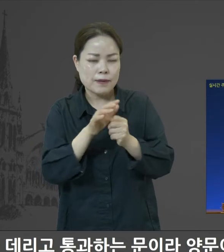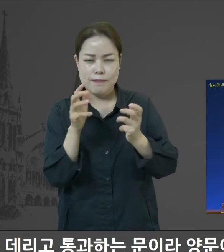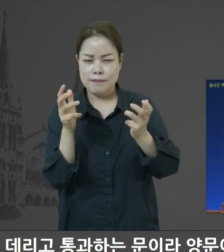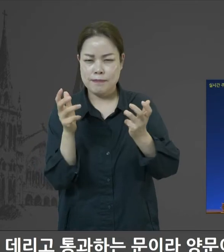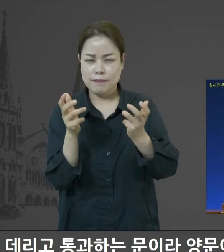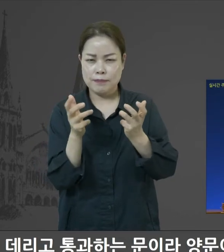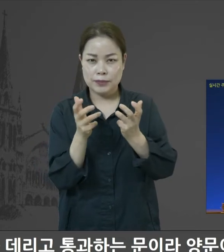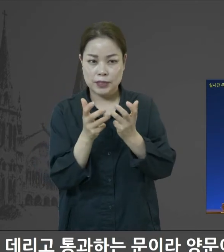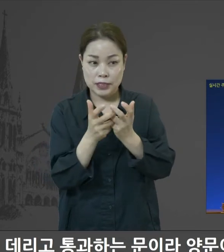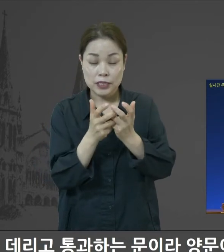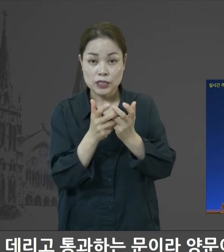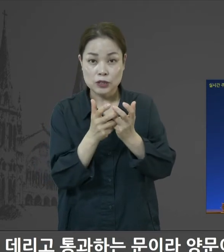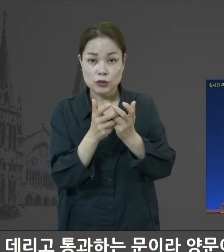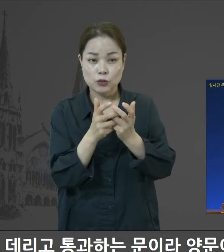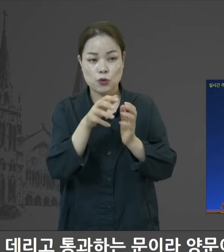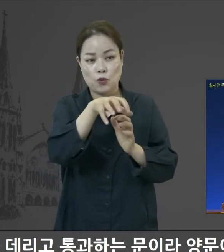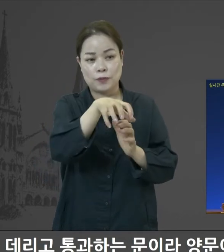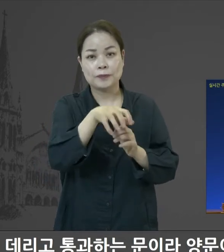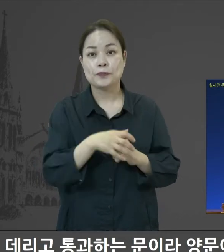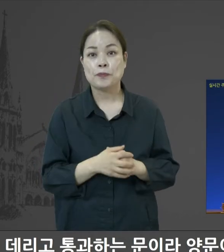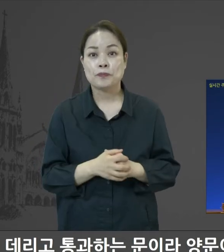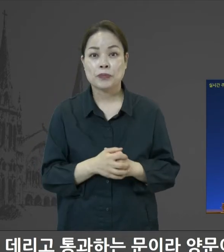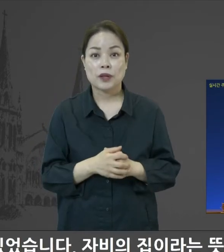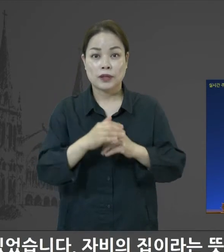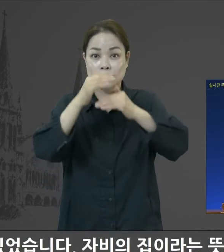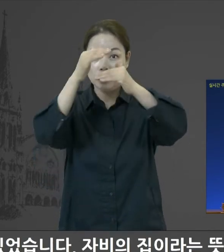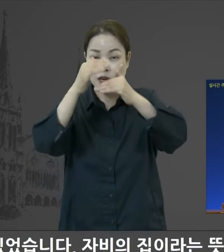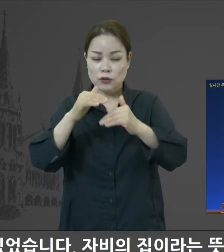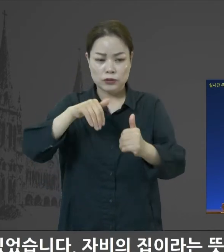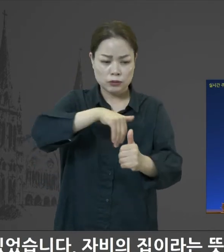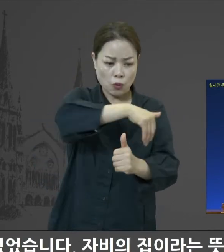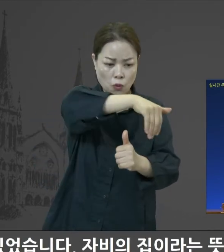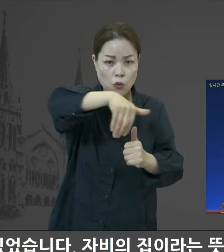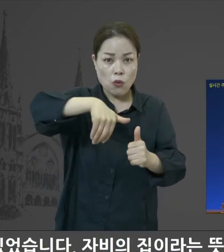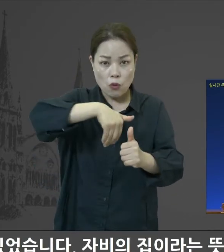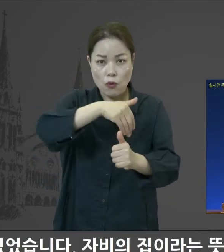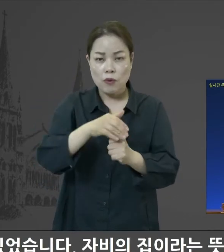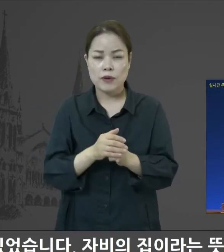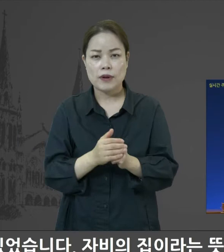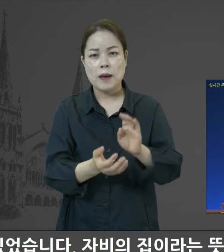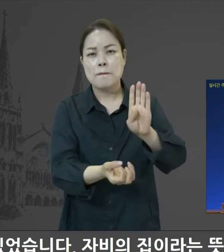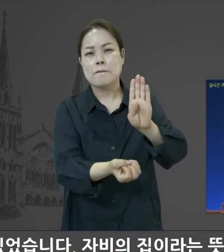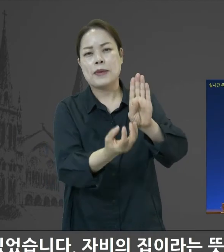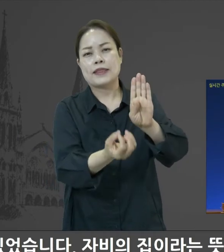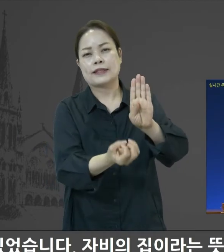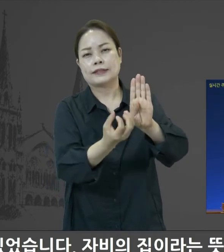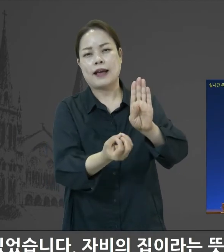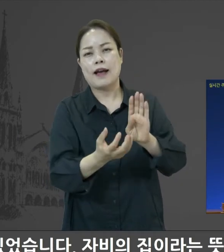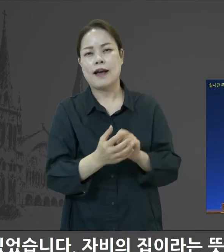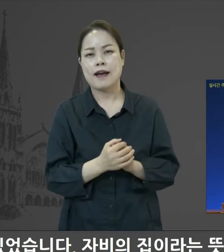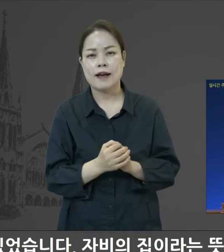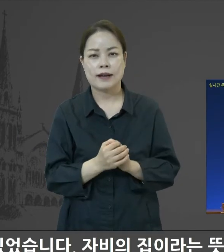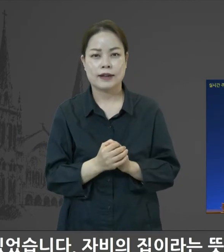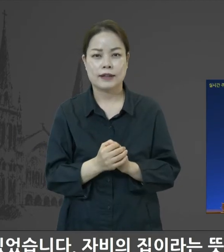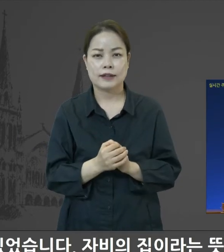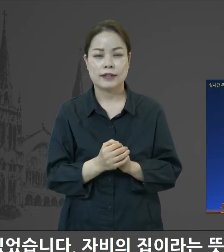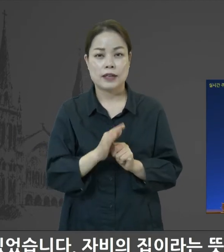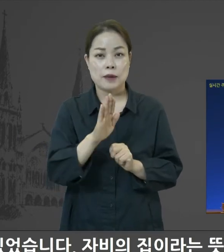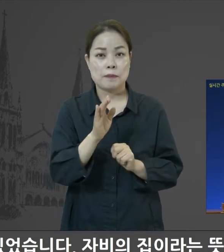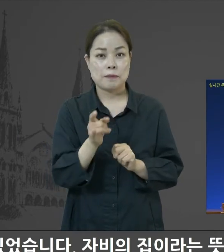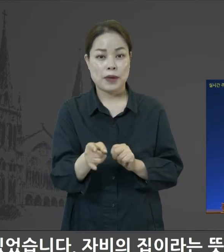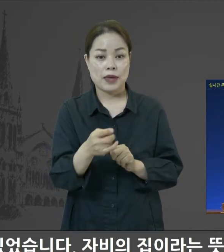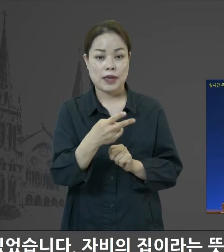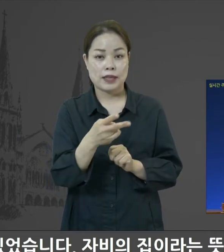곳이라는 이야기죠. 그런데 오늘 본문의 상황을 보면 이 베데스다는